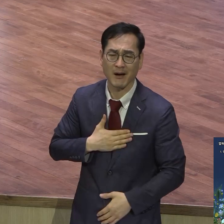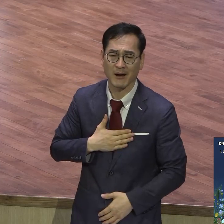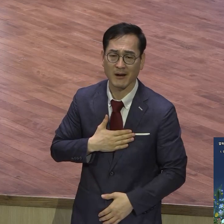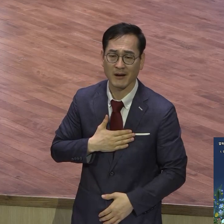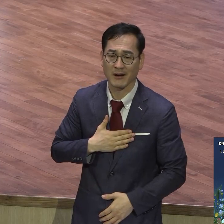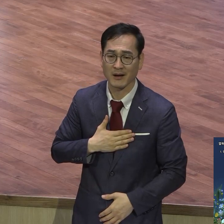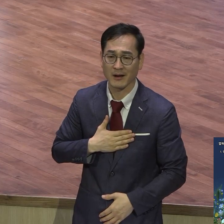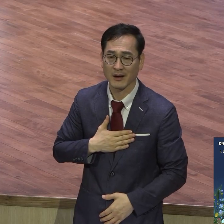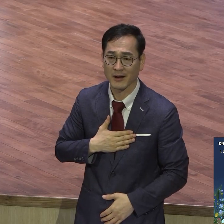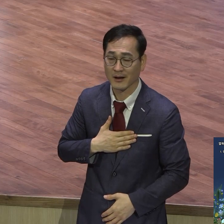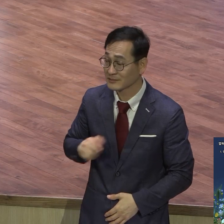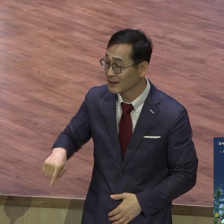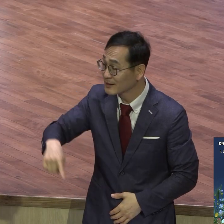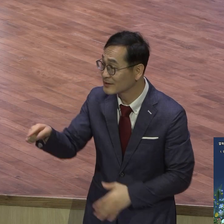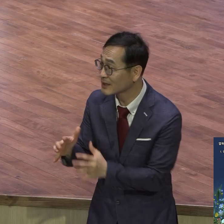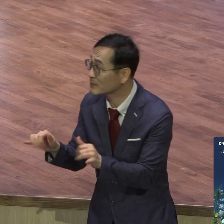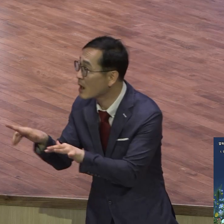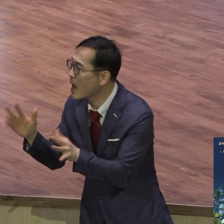생명 그래요.